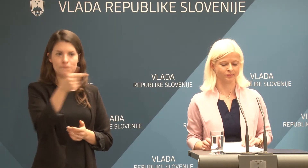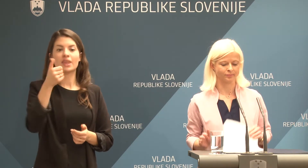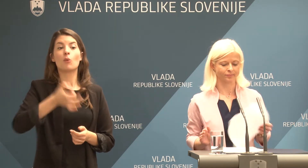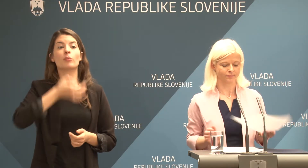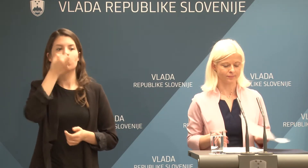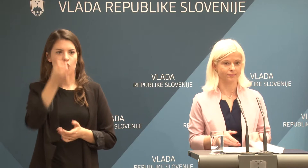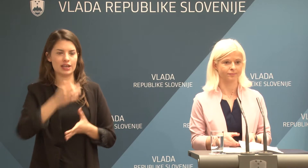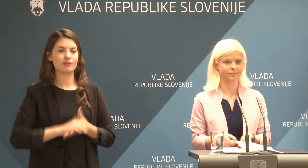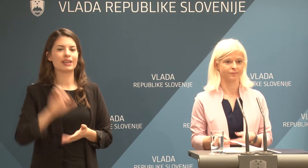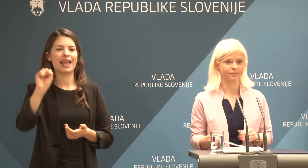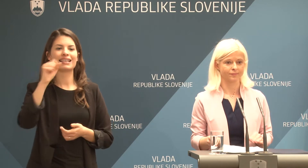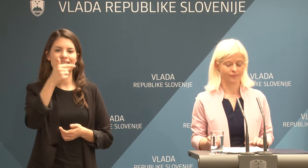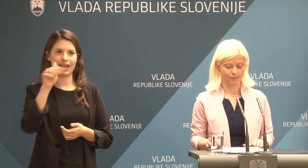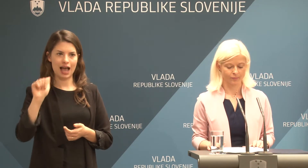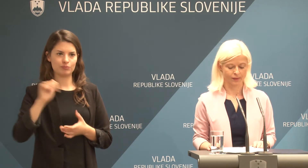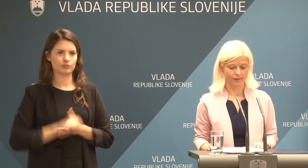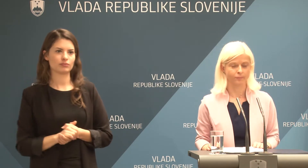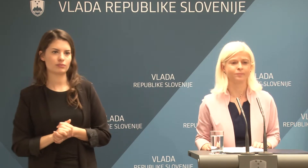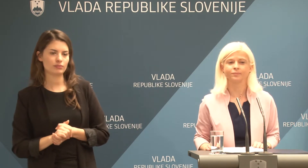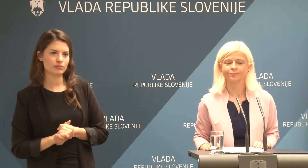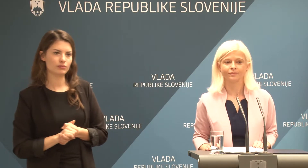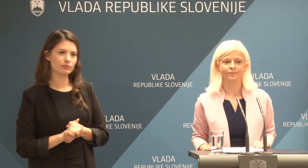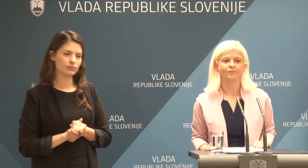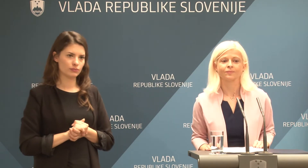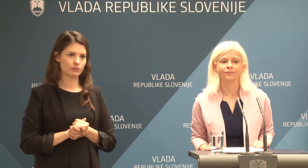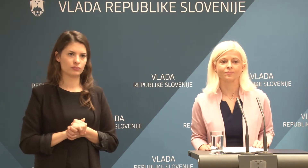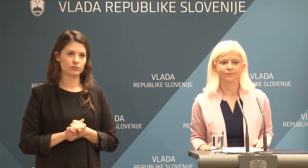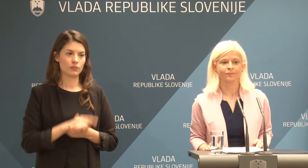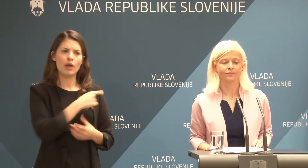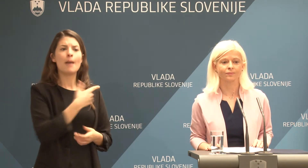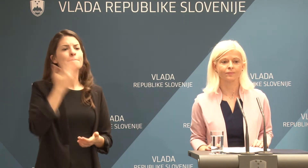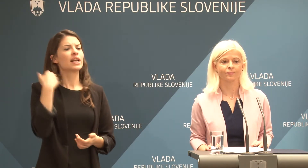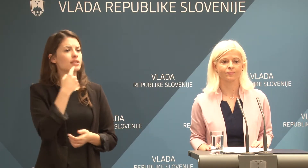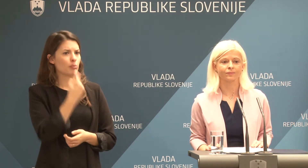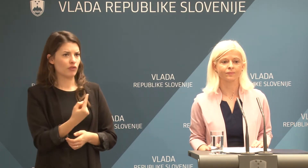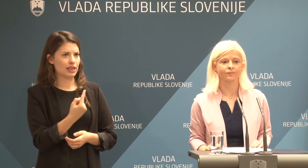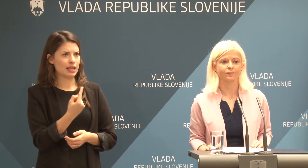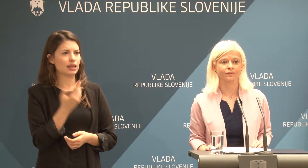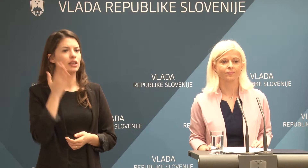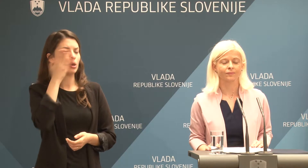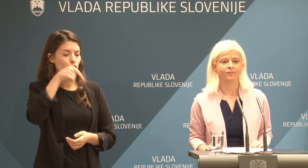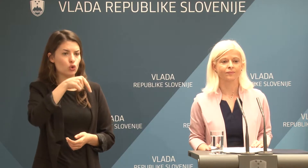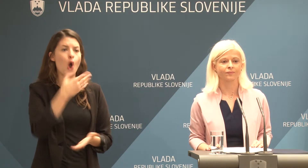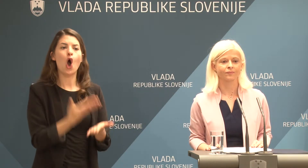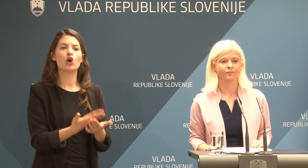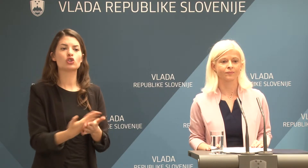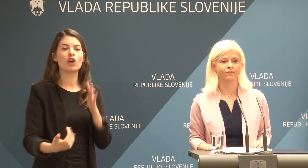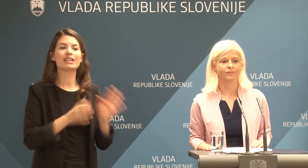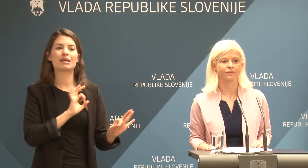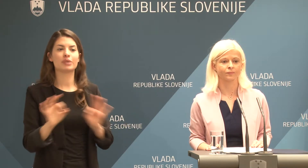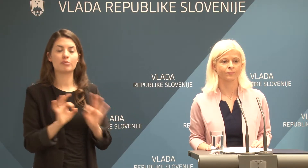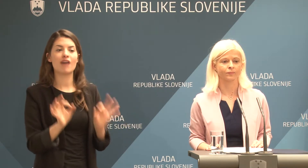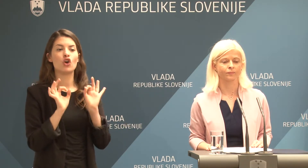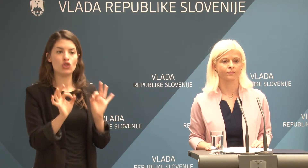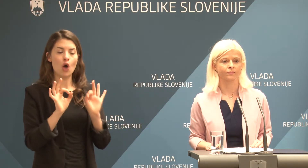Izvolite, STA. Negovnic STA. Omenili ste, da bo to podlaga tudi za pripravo